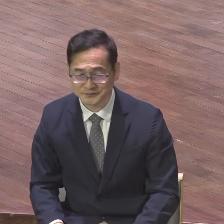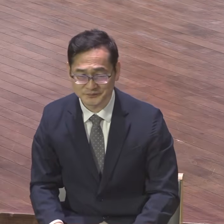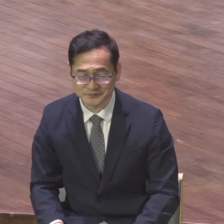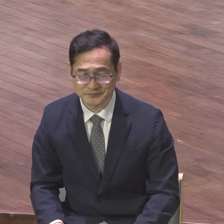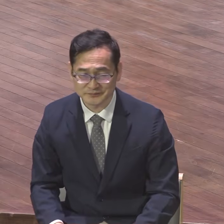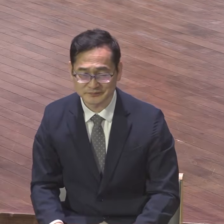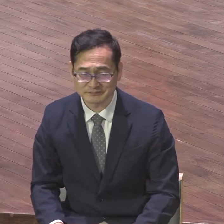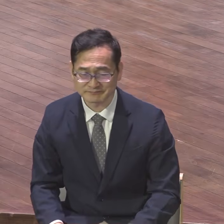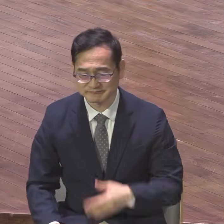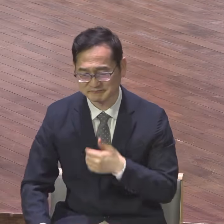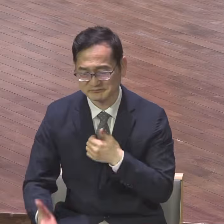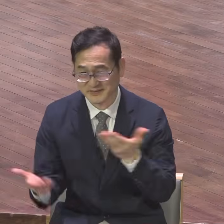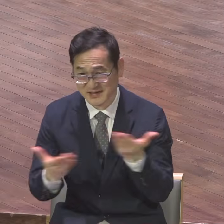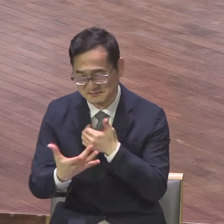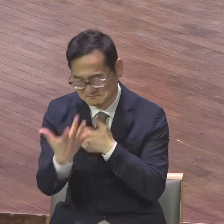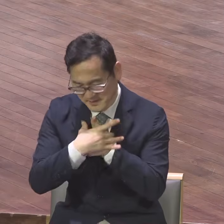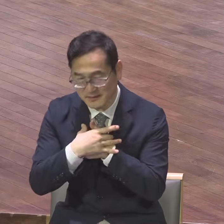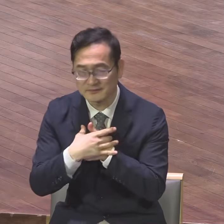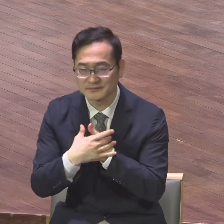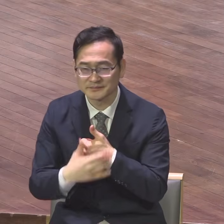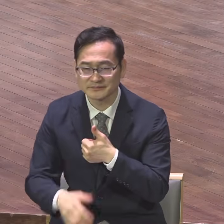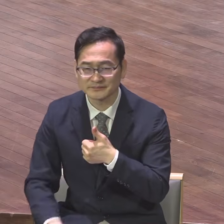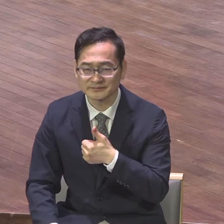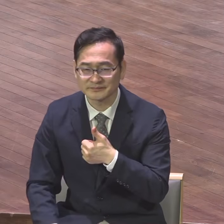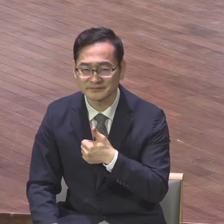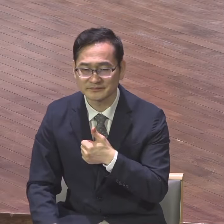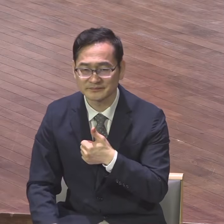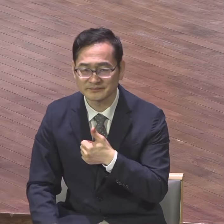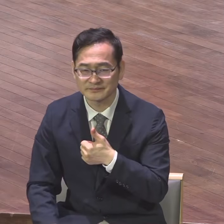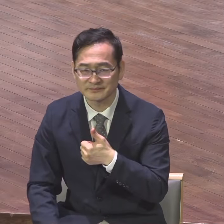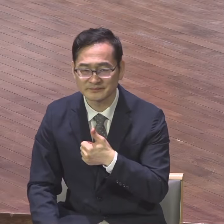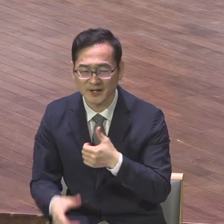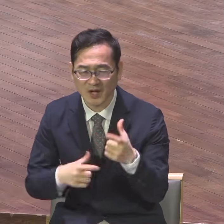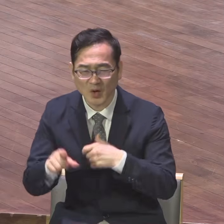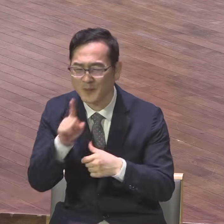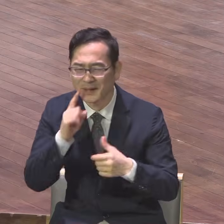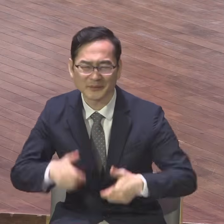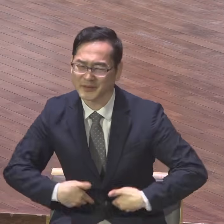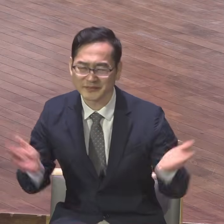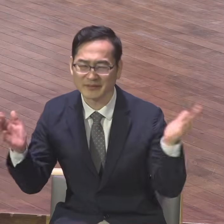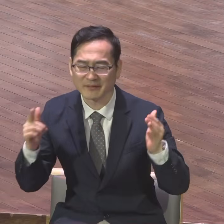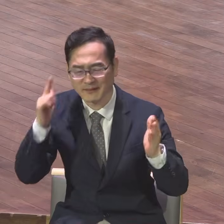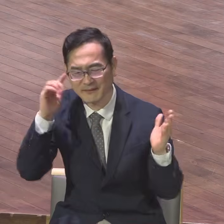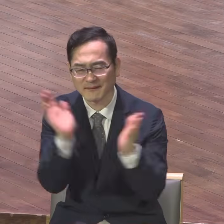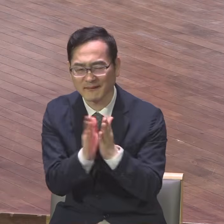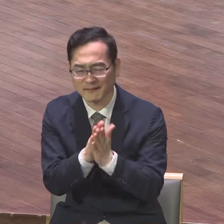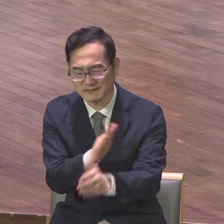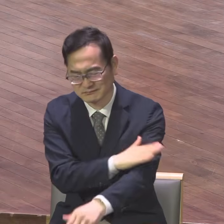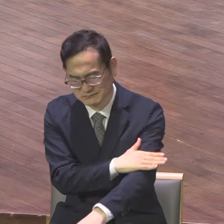일단 맡았다 그러면 더 이상 말할 필요가 없어.